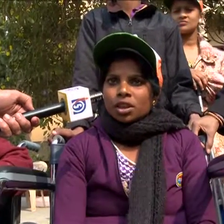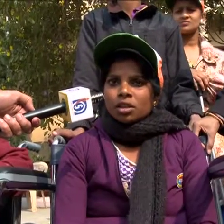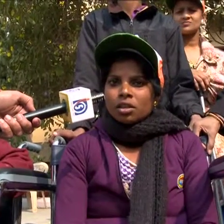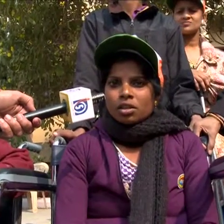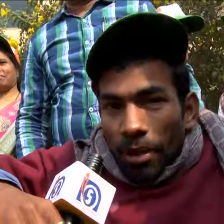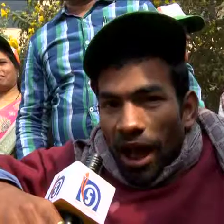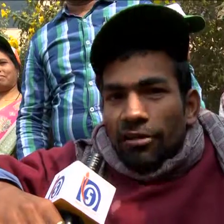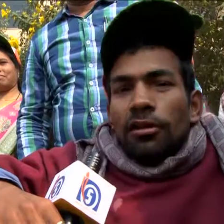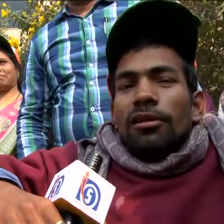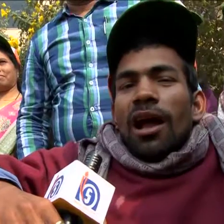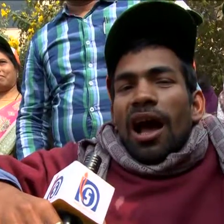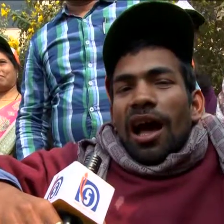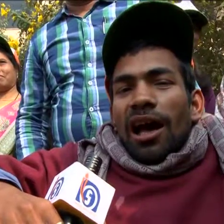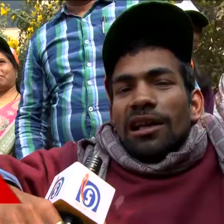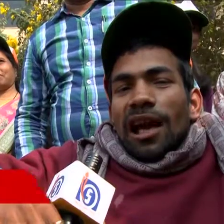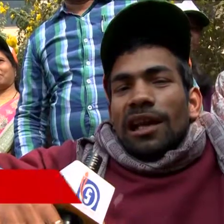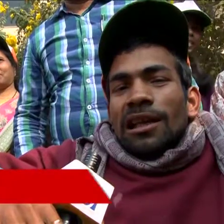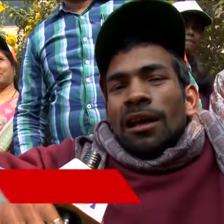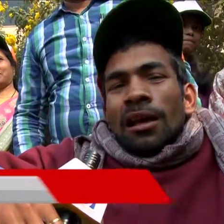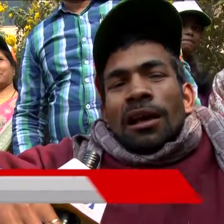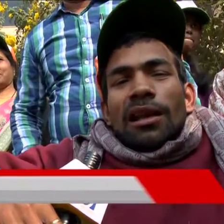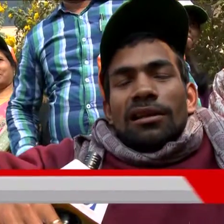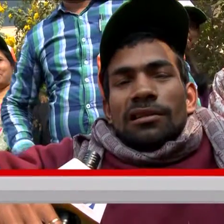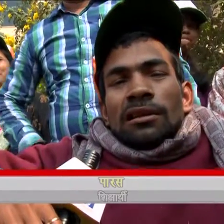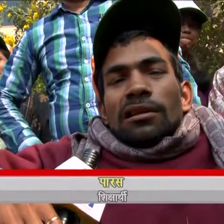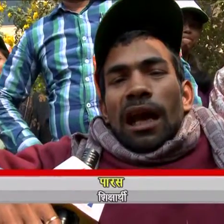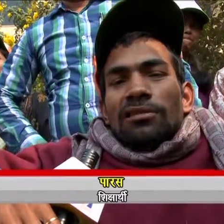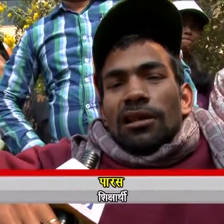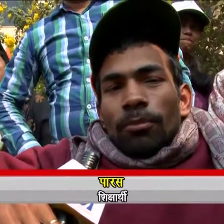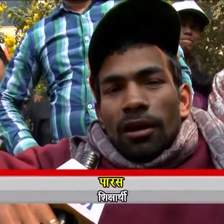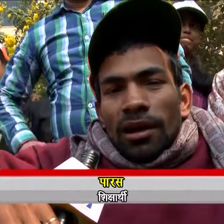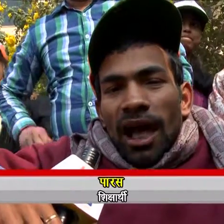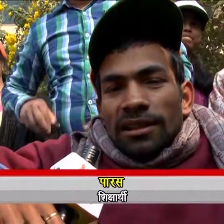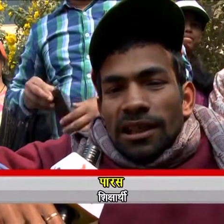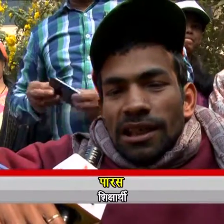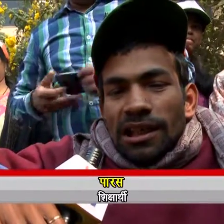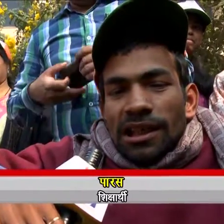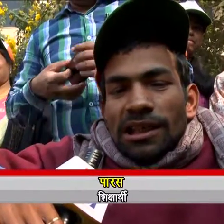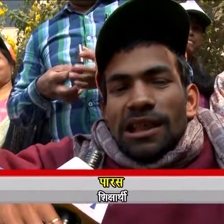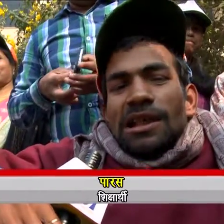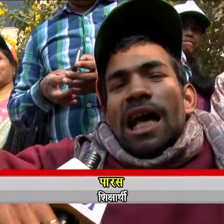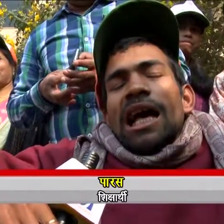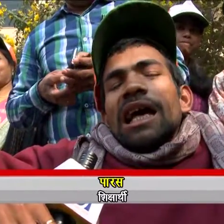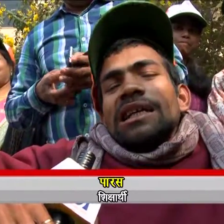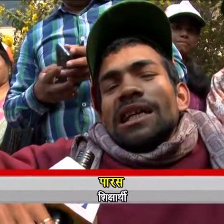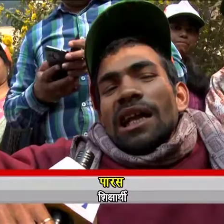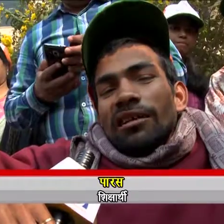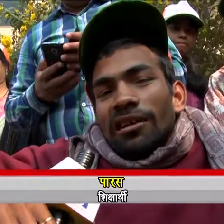लगा। बाहो लाला थतुल मोहला चेतना निकनो